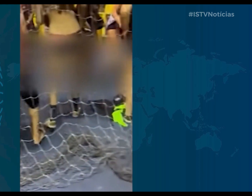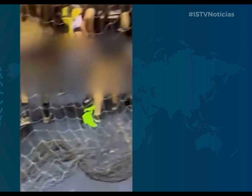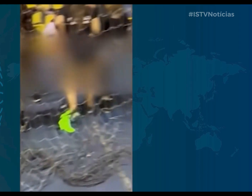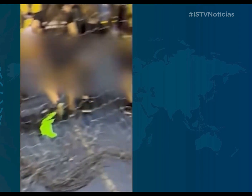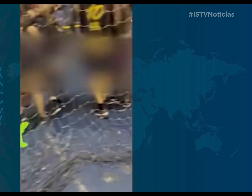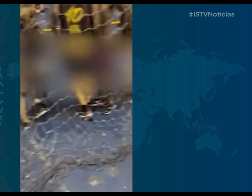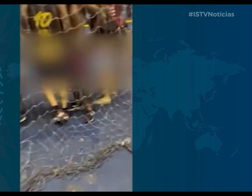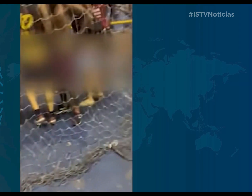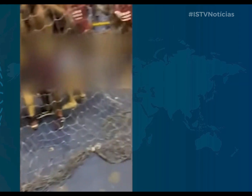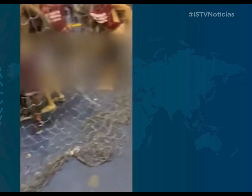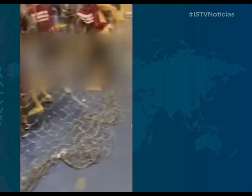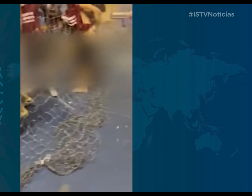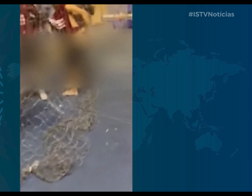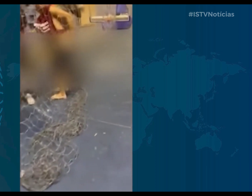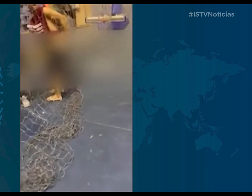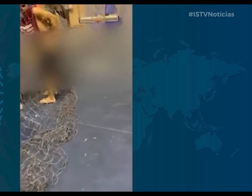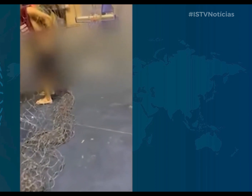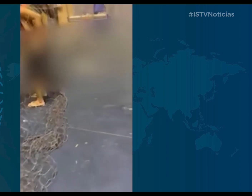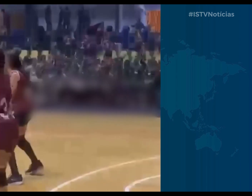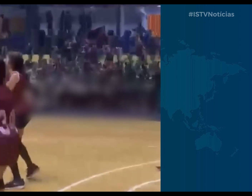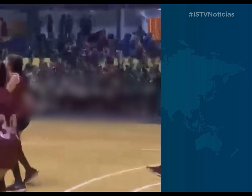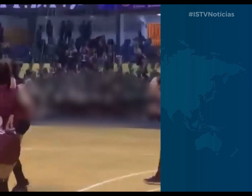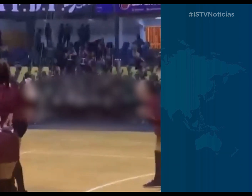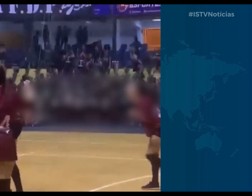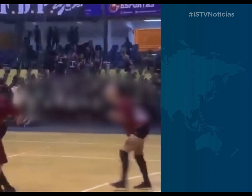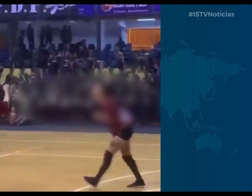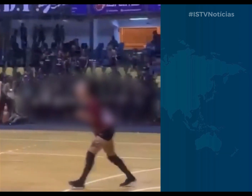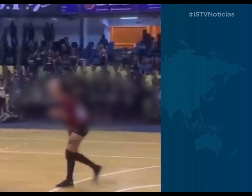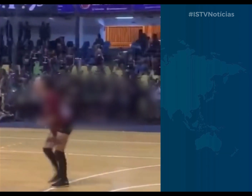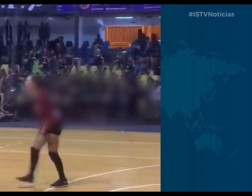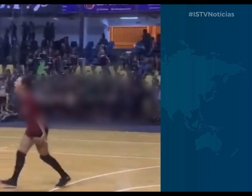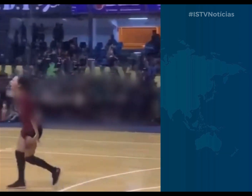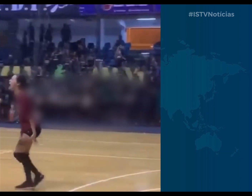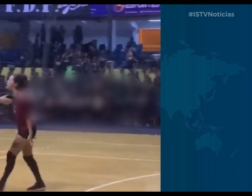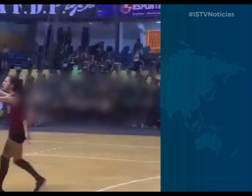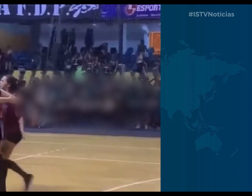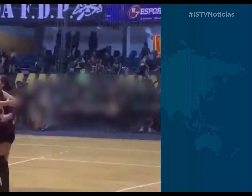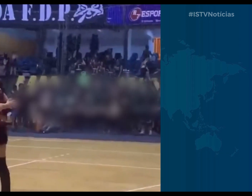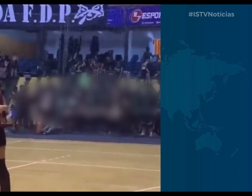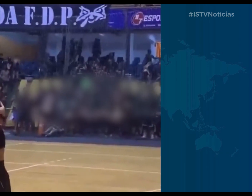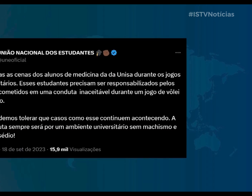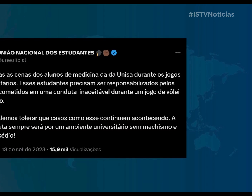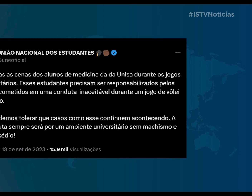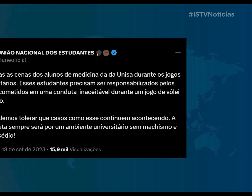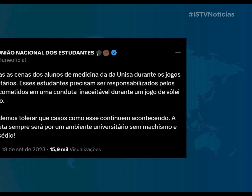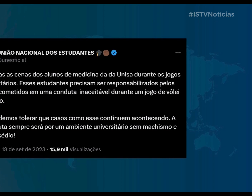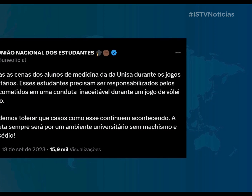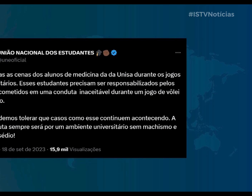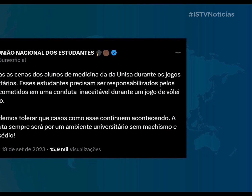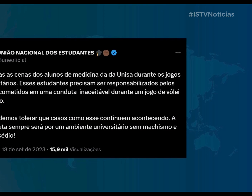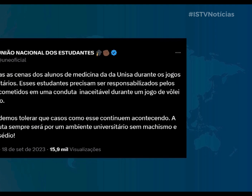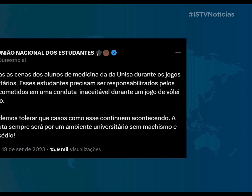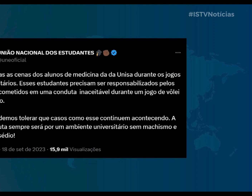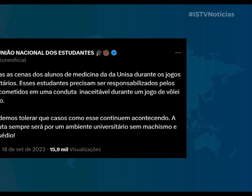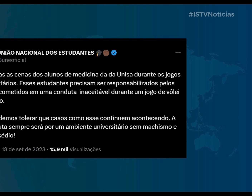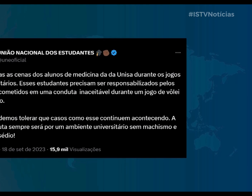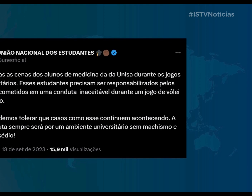Clarissa Hofling. É isso? Clarissa Hofling, que está representando dois dos